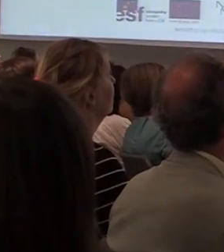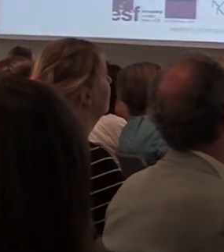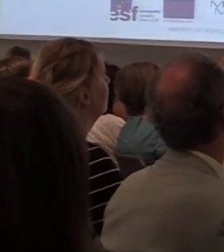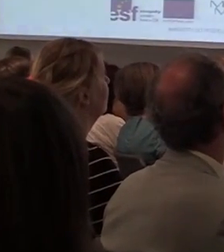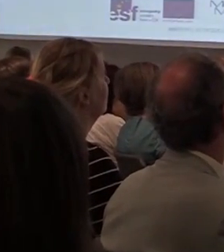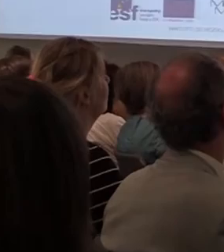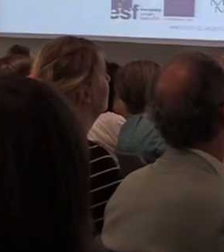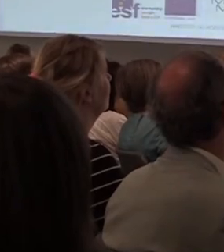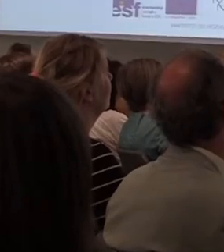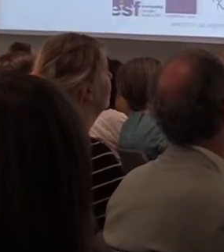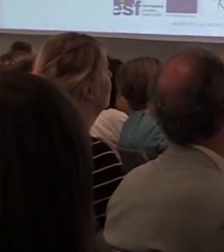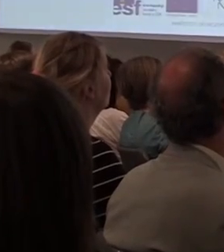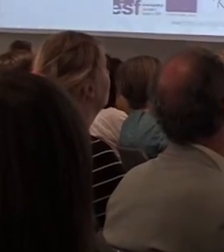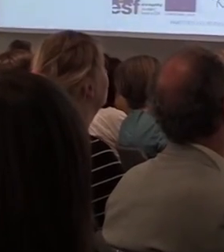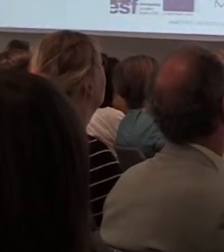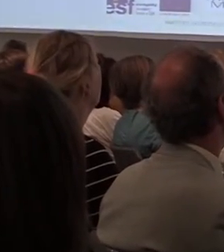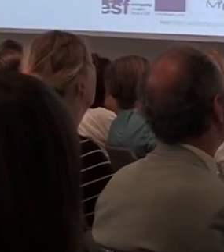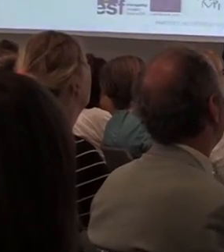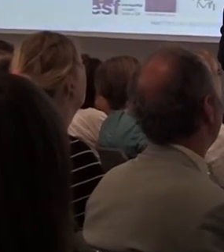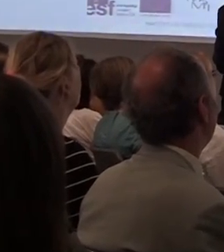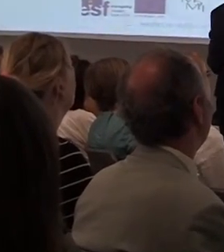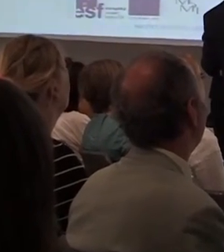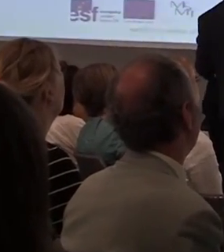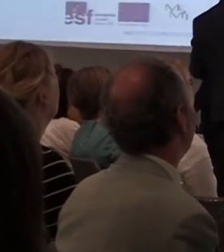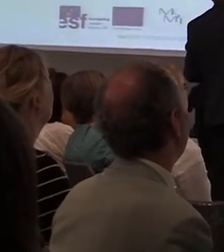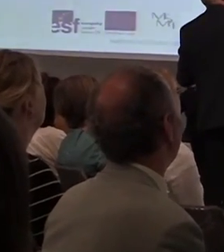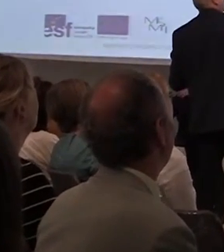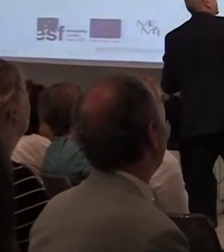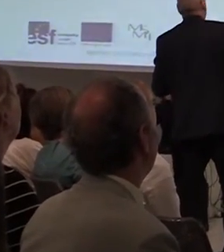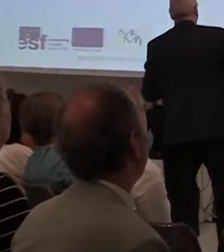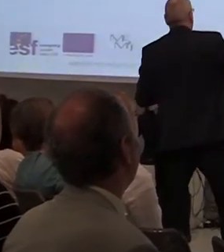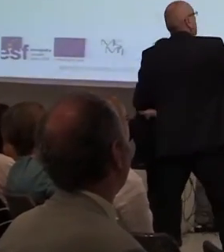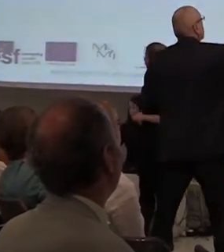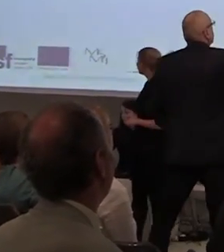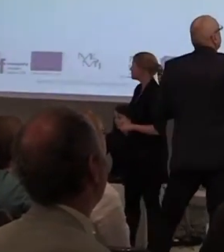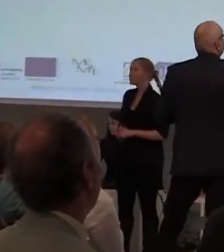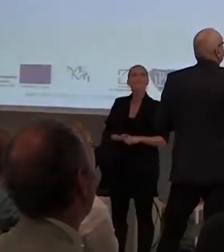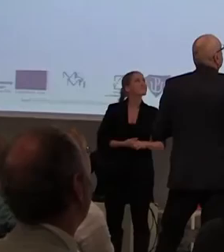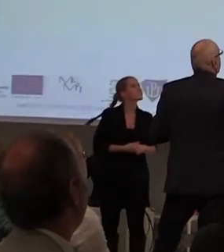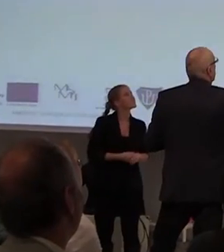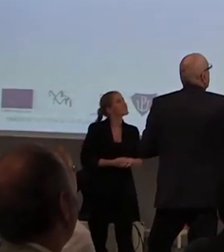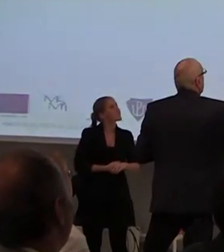obrovský olejte IT. Poprosím dál, neskáču mi to.